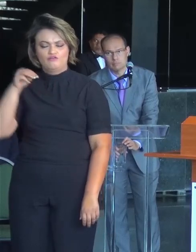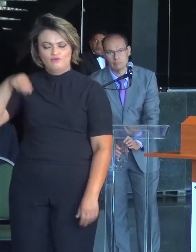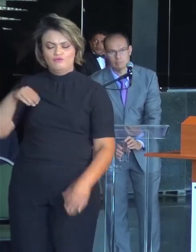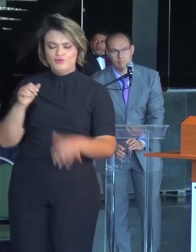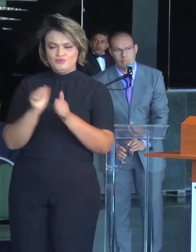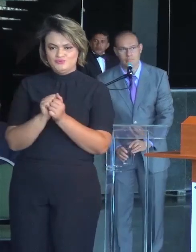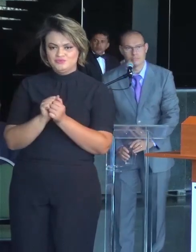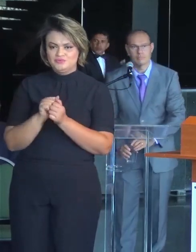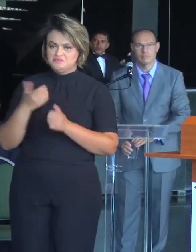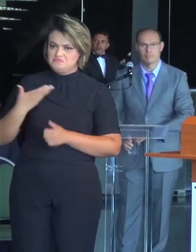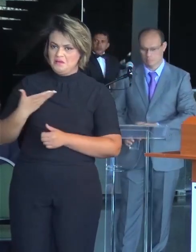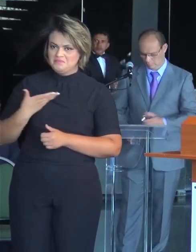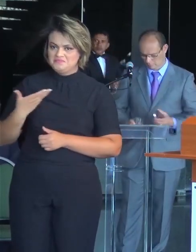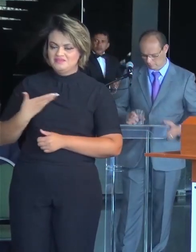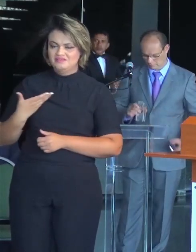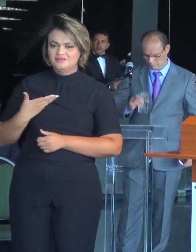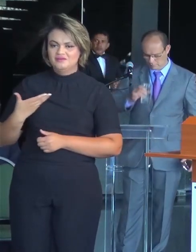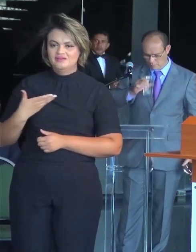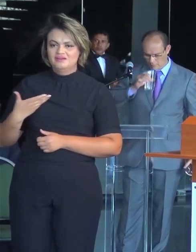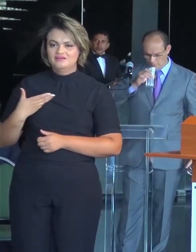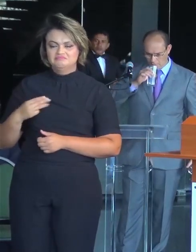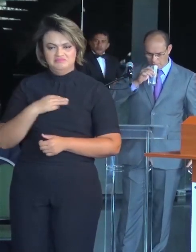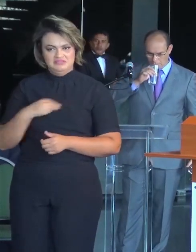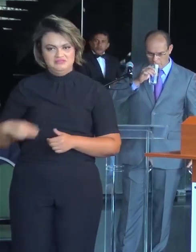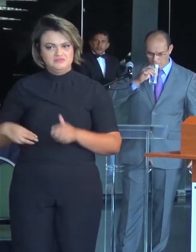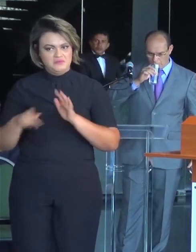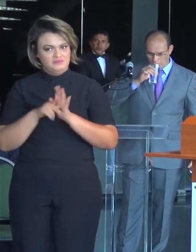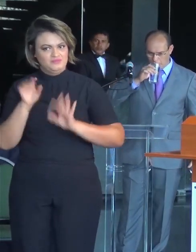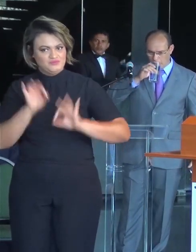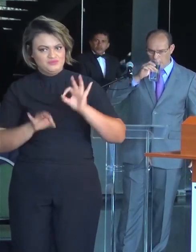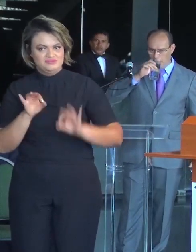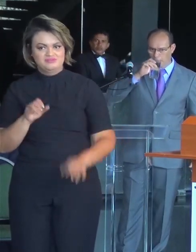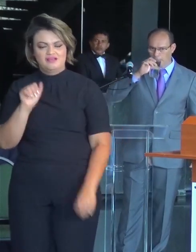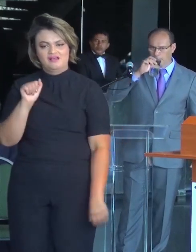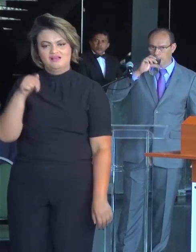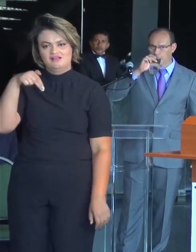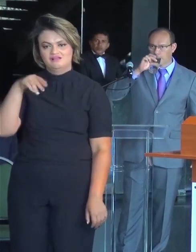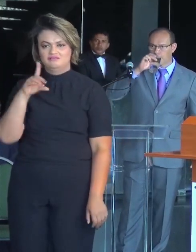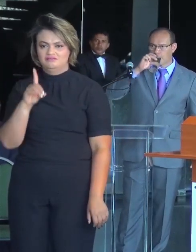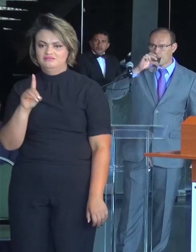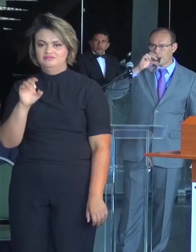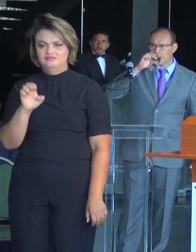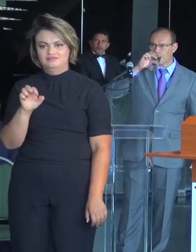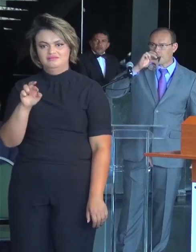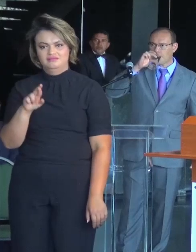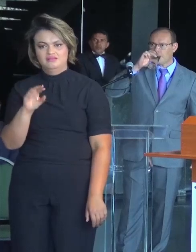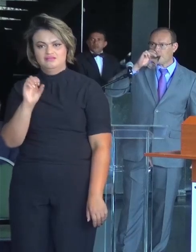amigo, colega de trabalho, o nosso ministro da Justiça, Anderson Torres.